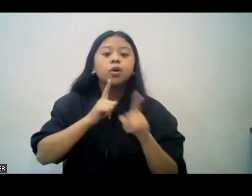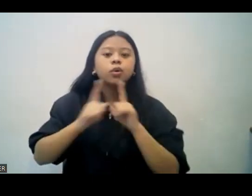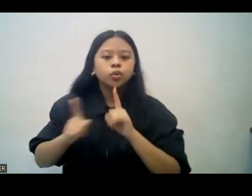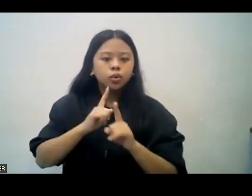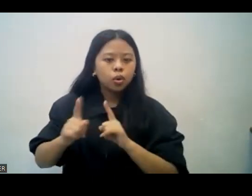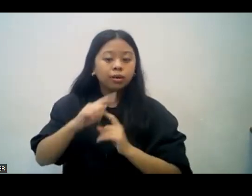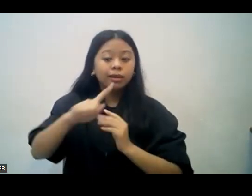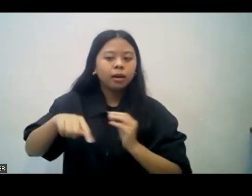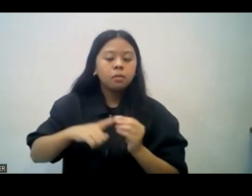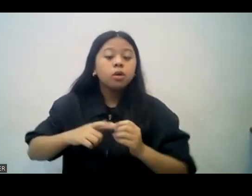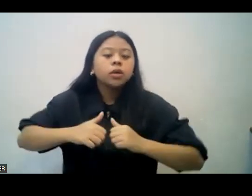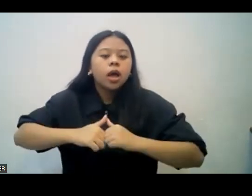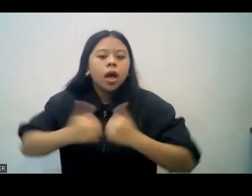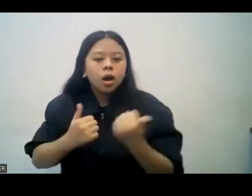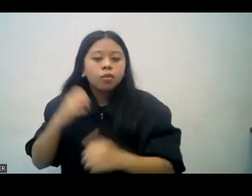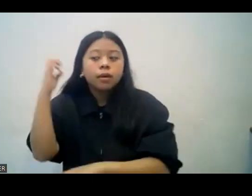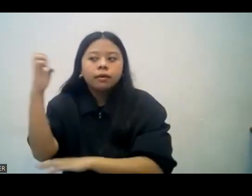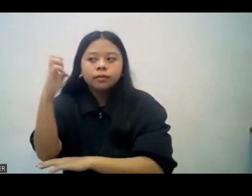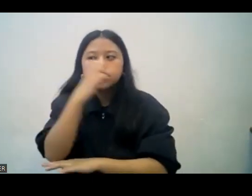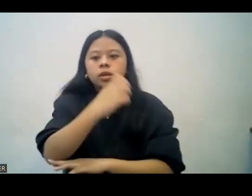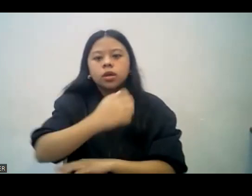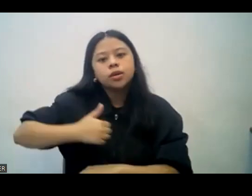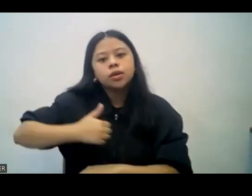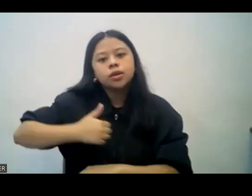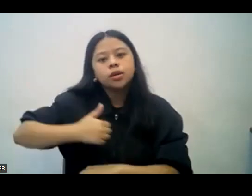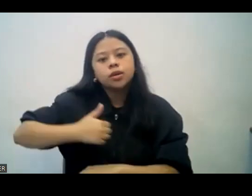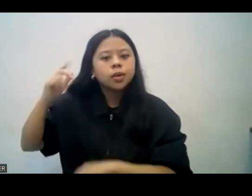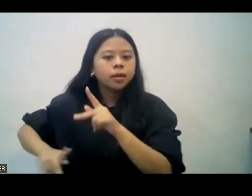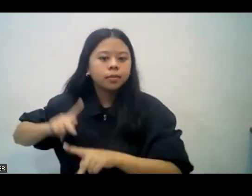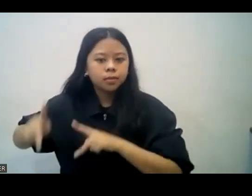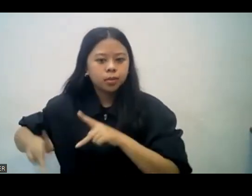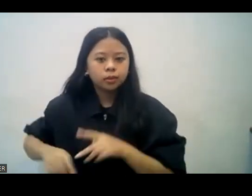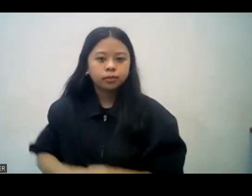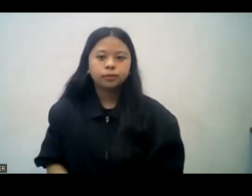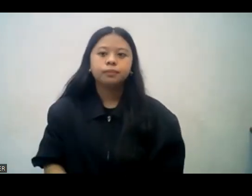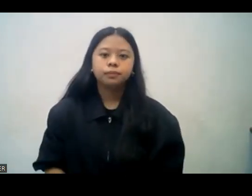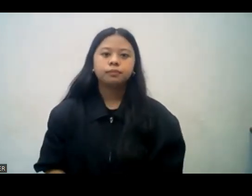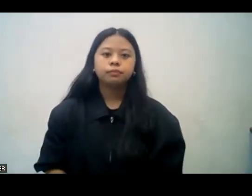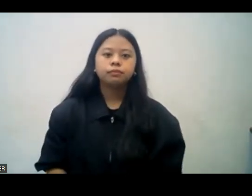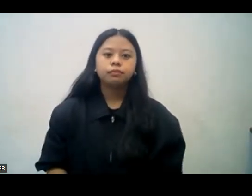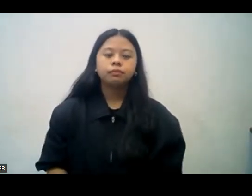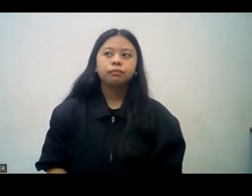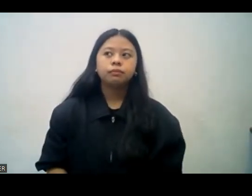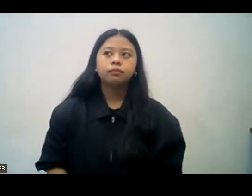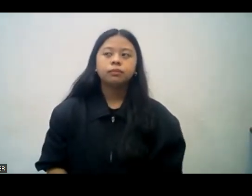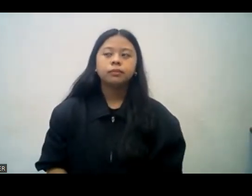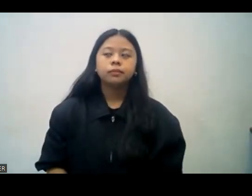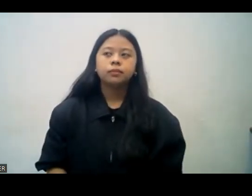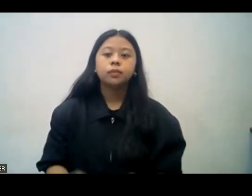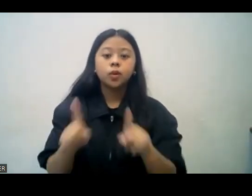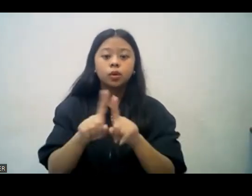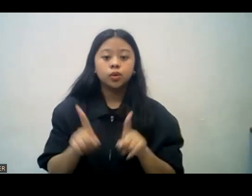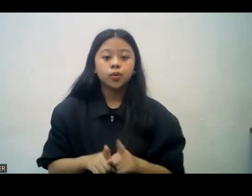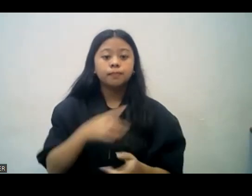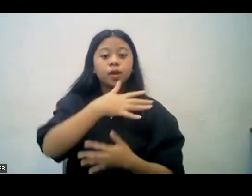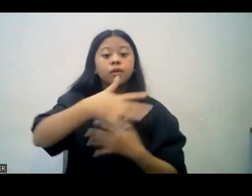Sabagat yung fellowship, ito yung pag-uusap o aalamin kung paano mag-evangelize sa bawat isa. And the fellowship